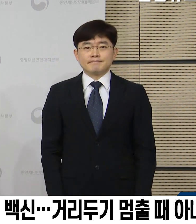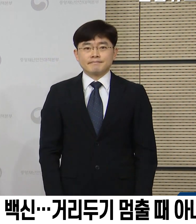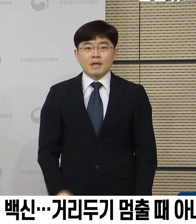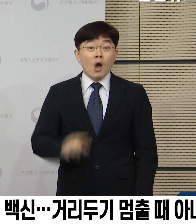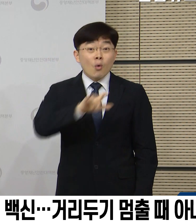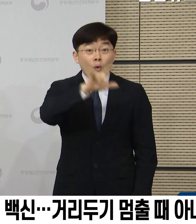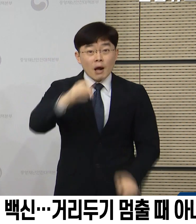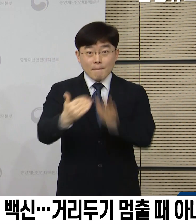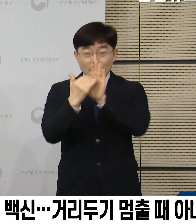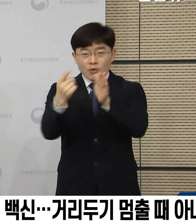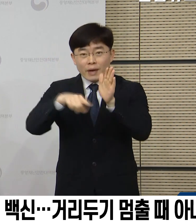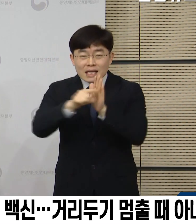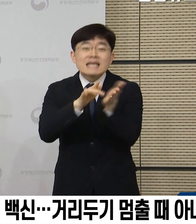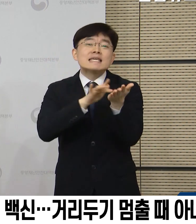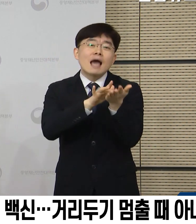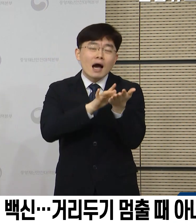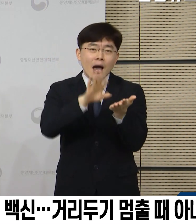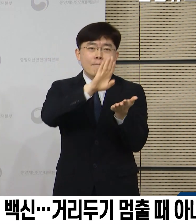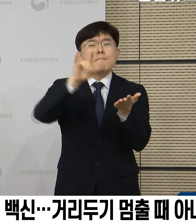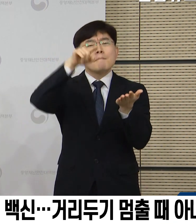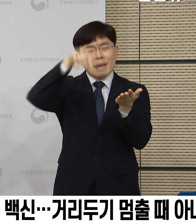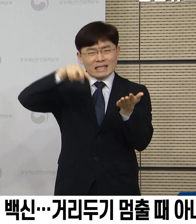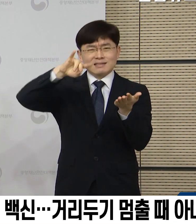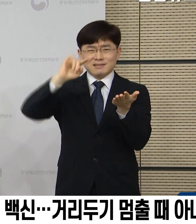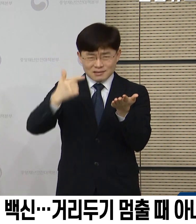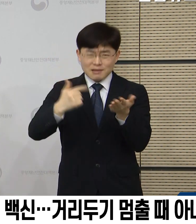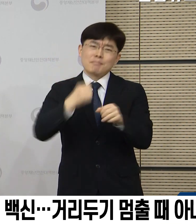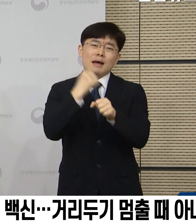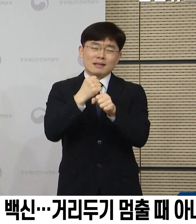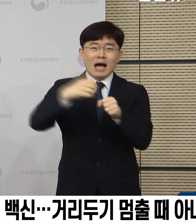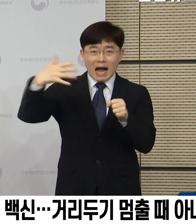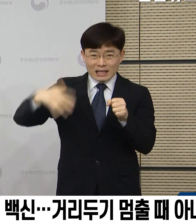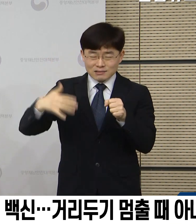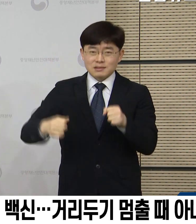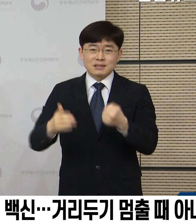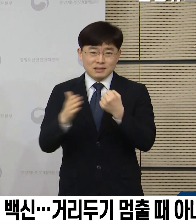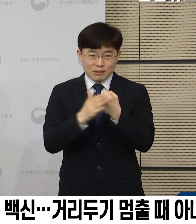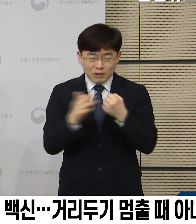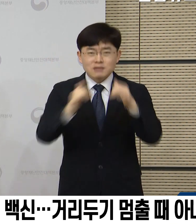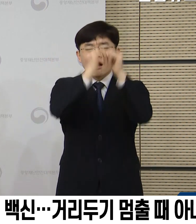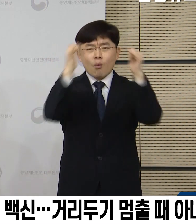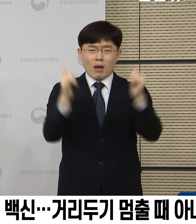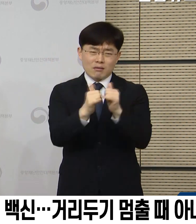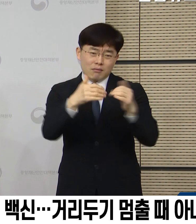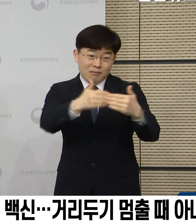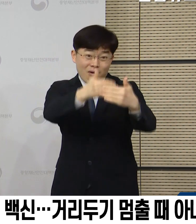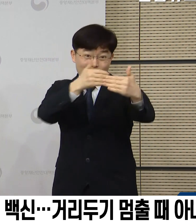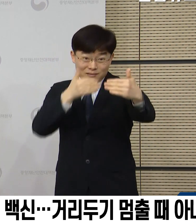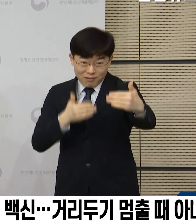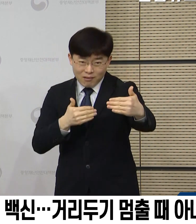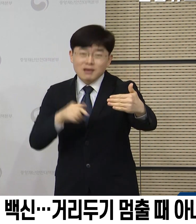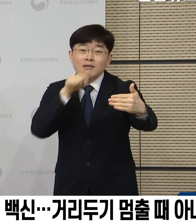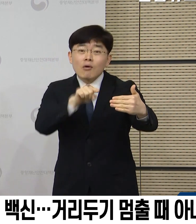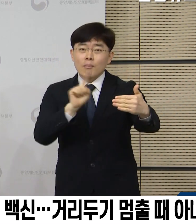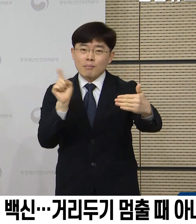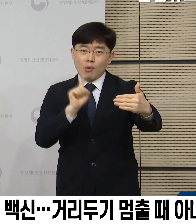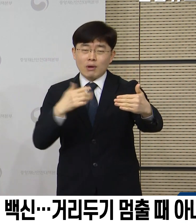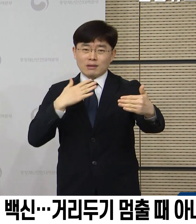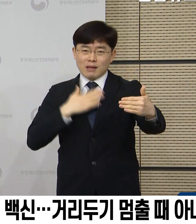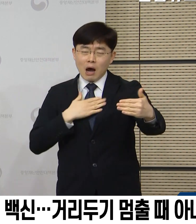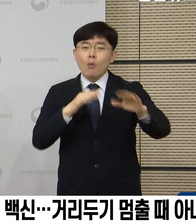백신이 아직 개발되지 못한 상황에서 사회적 거리두기는 나와 이웃을 지킬 수